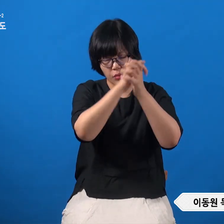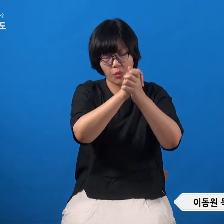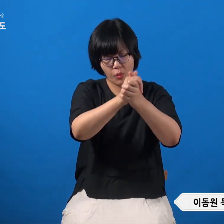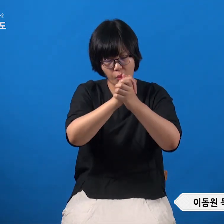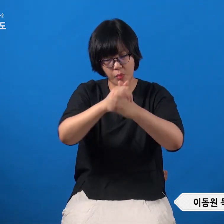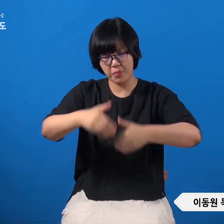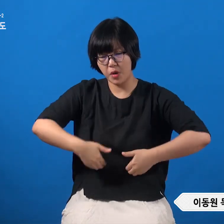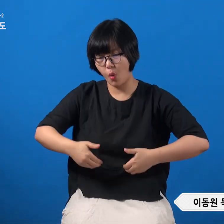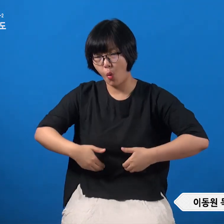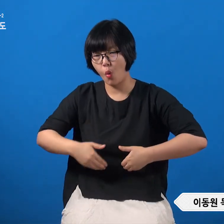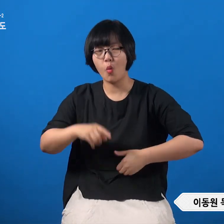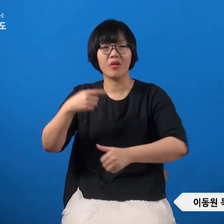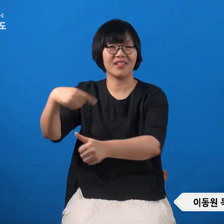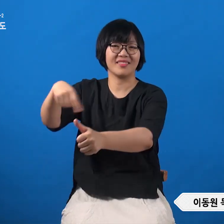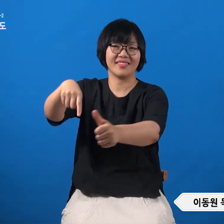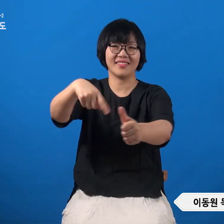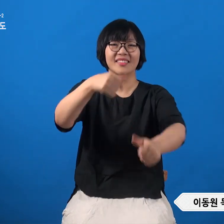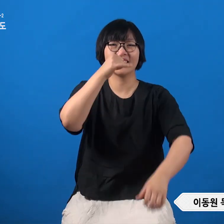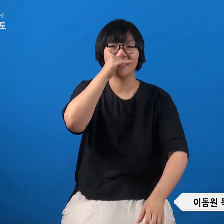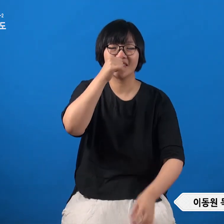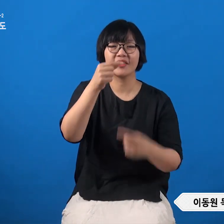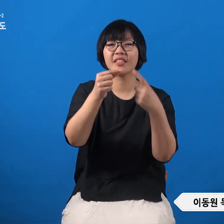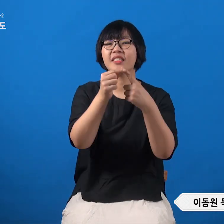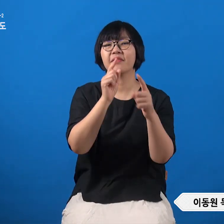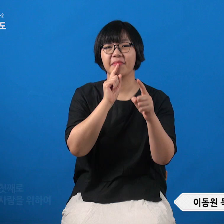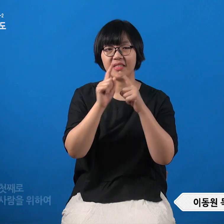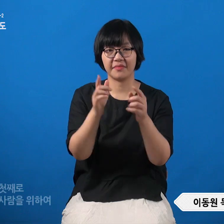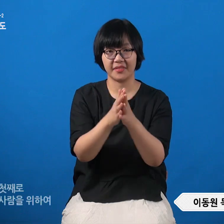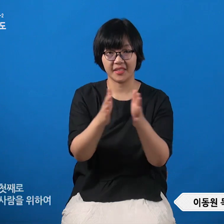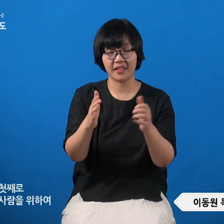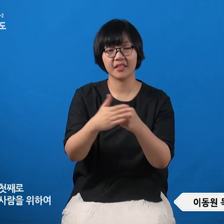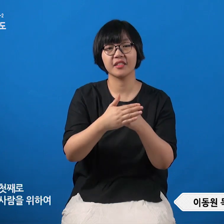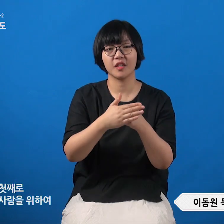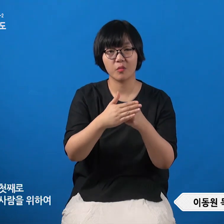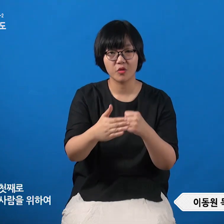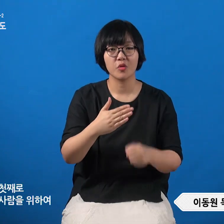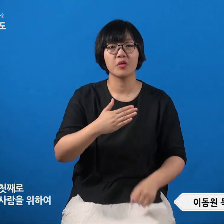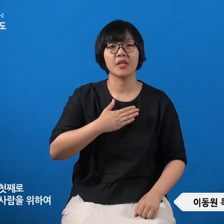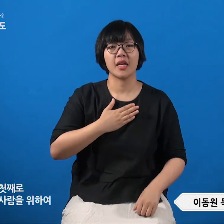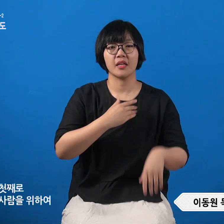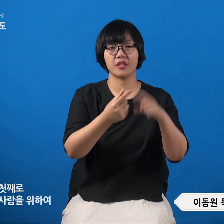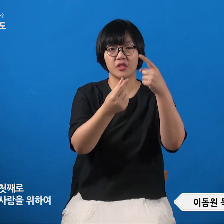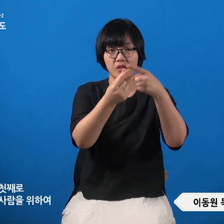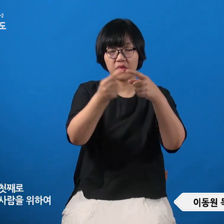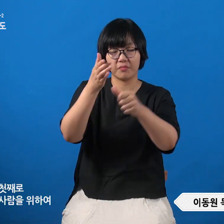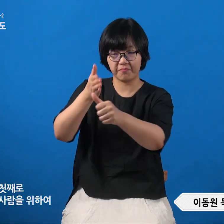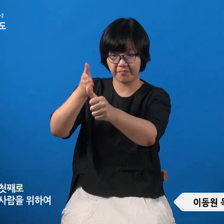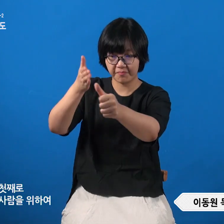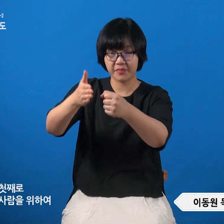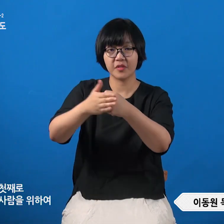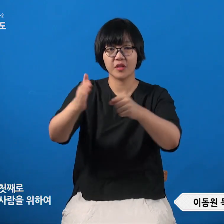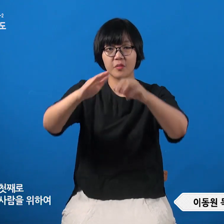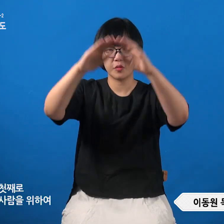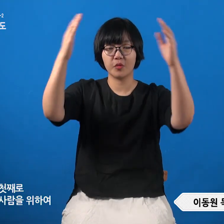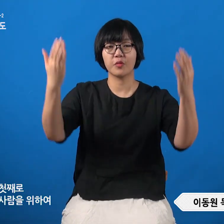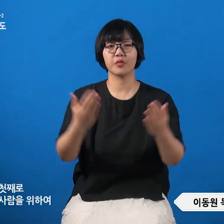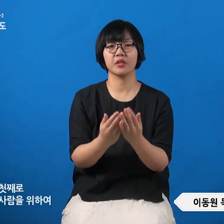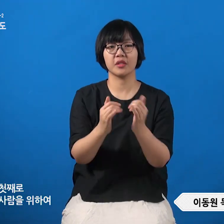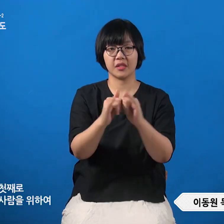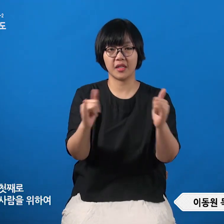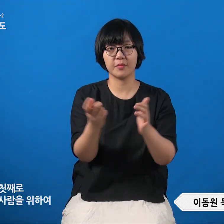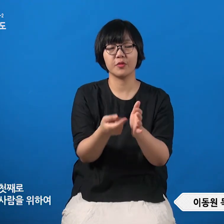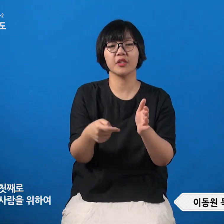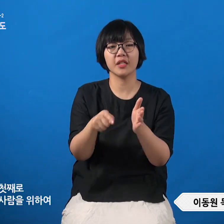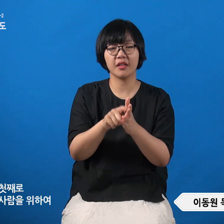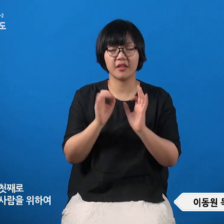한번 1절 말씀을 읽겠습니다. 1절 다 같이 읽습니다. 시작. 그러므로 내가 첫째로 권하노니 모든 사람을